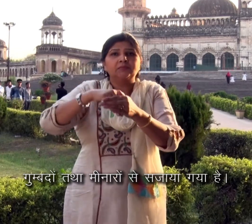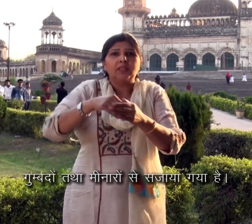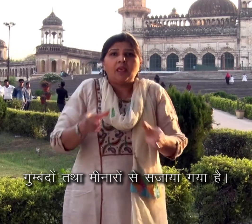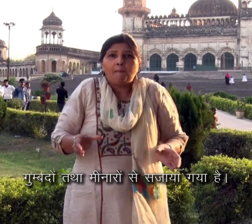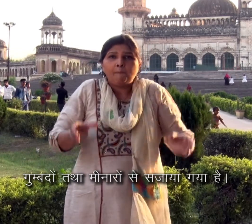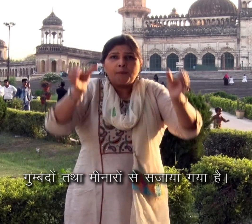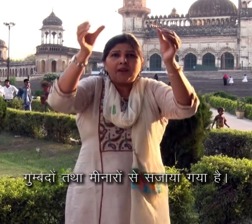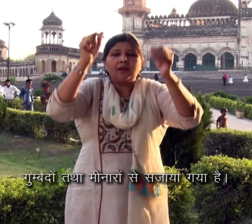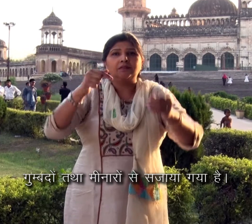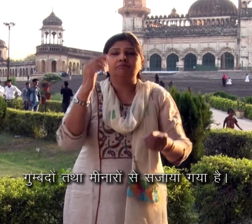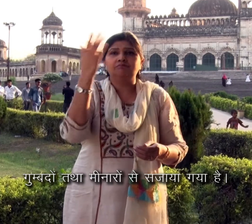से सजाया गया है।